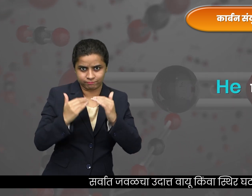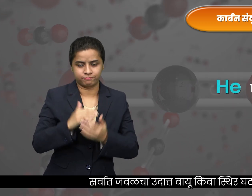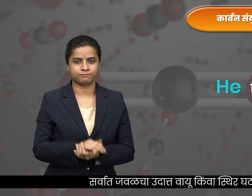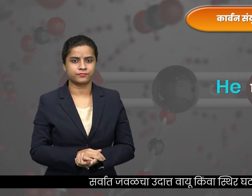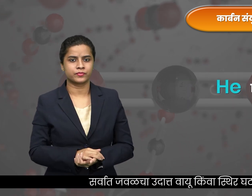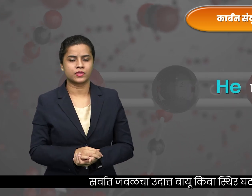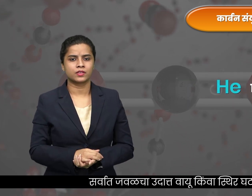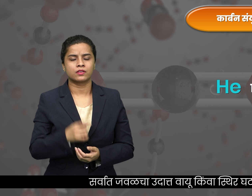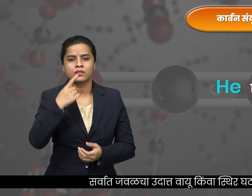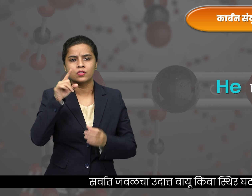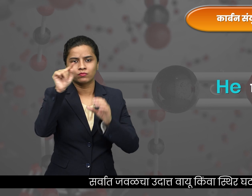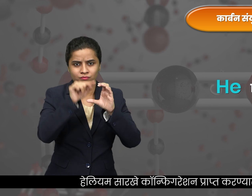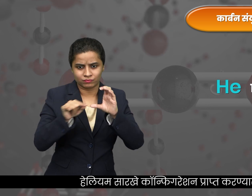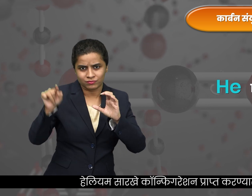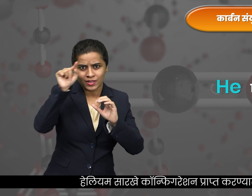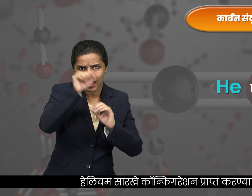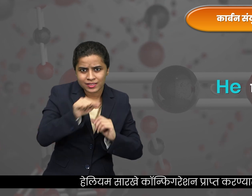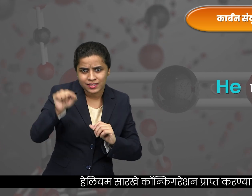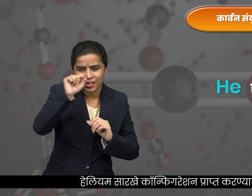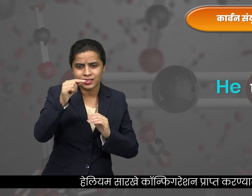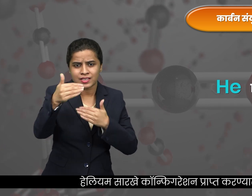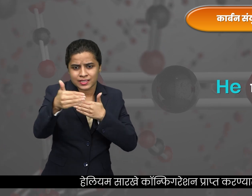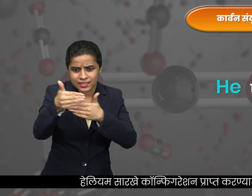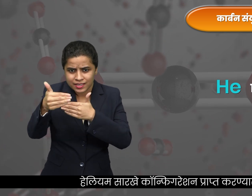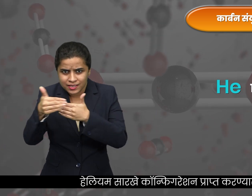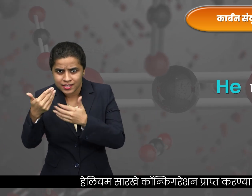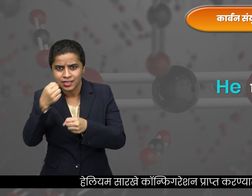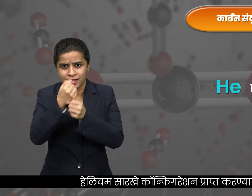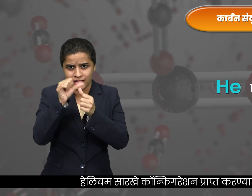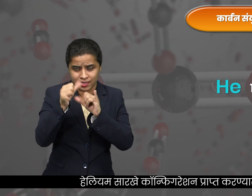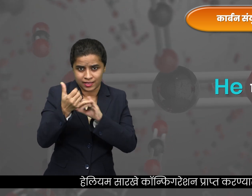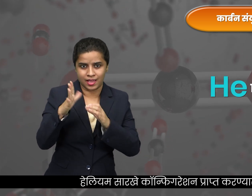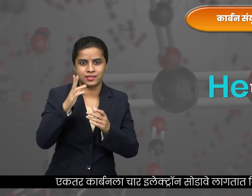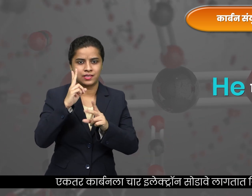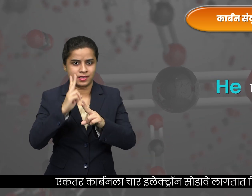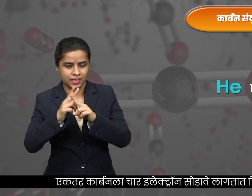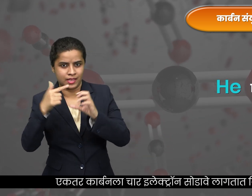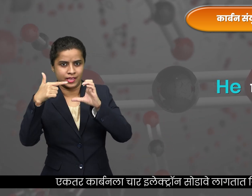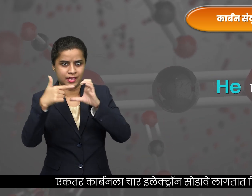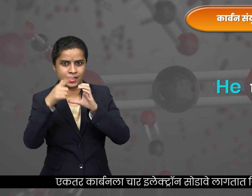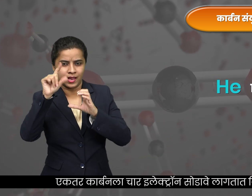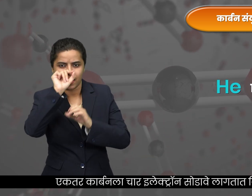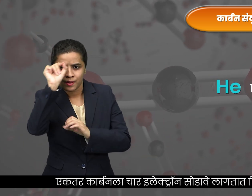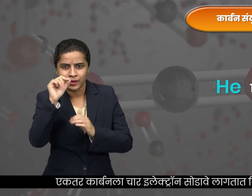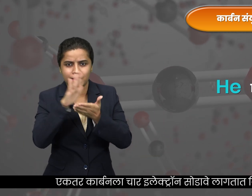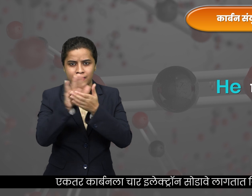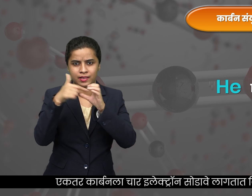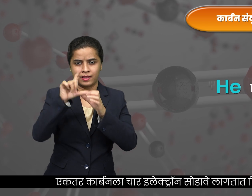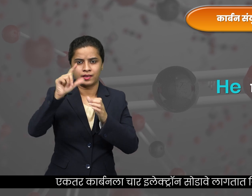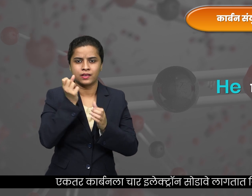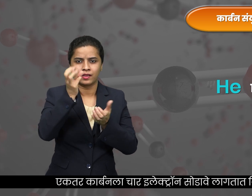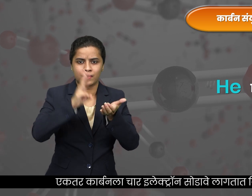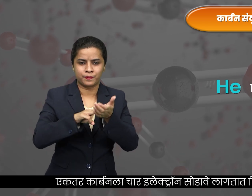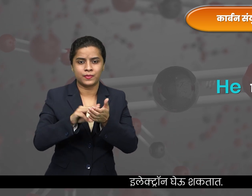सर्वात जवळचा उदात्त वायू किंवा स्थिर घटक हेलियम सारखे कॉन्फिगरेशन प्राप्त करण्यासाठी एकतर कार्बनला 4 इलेक्ट्रॉन सोडावे